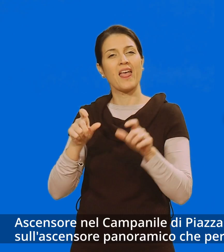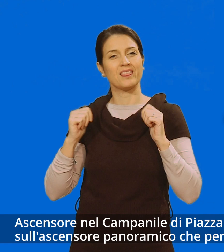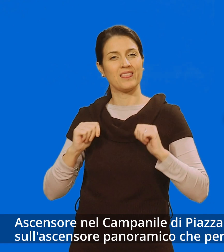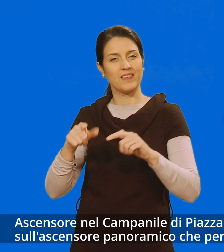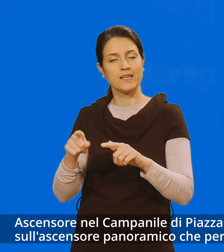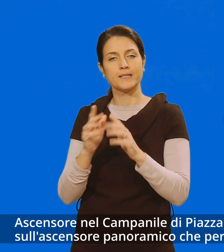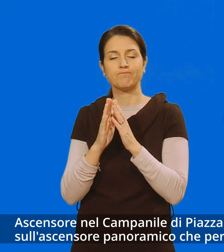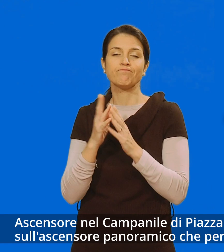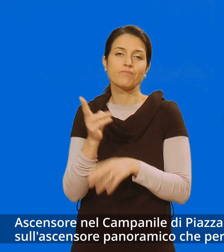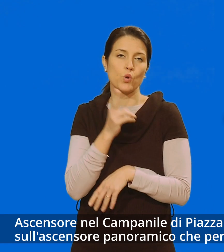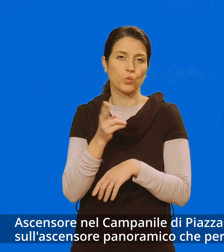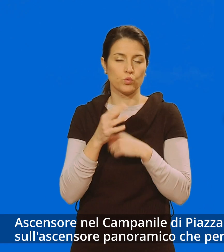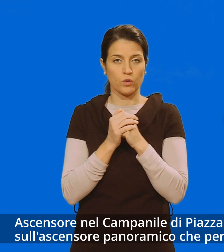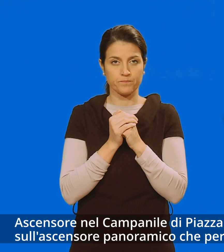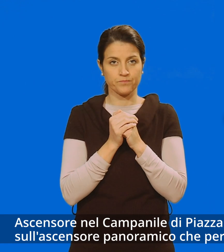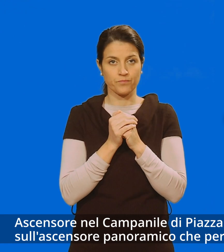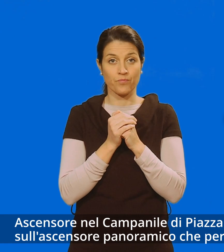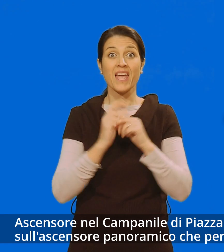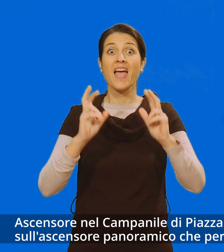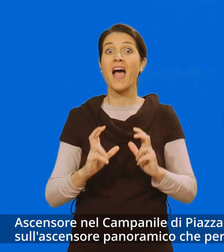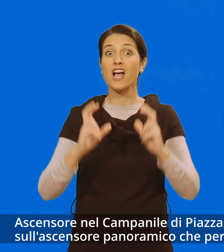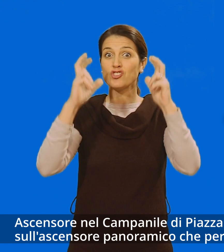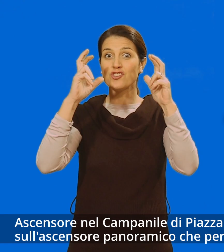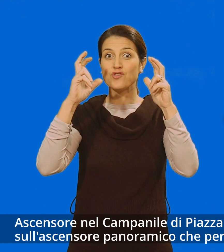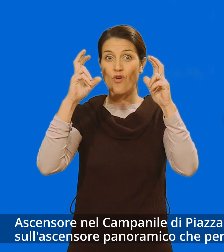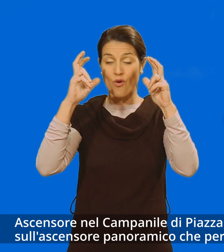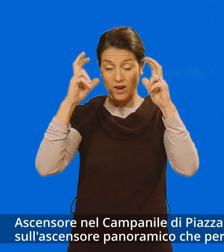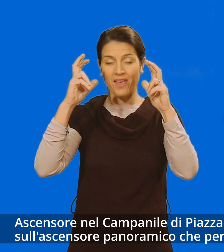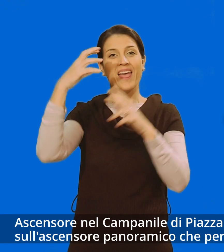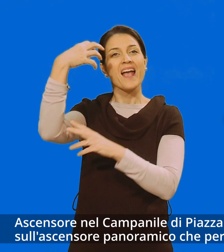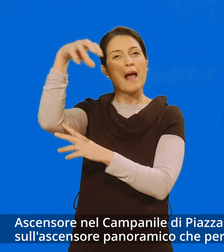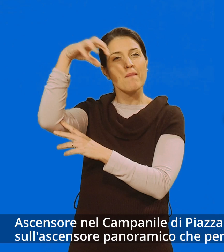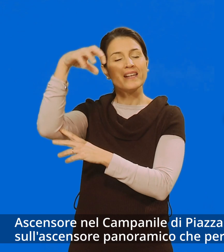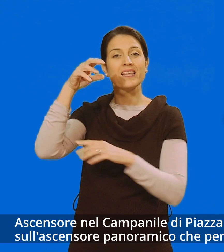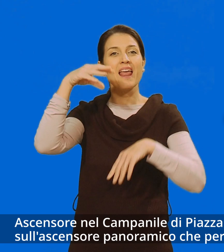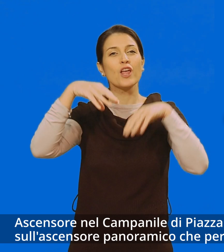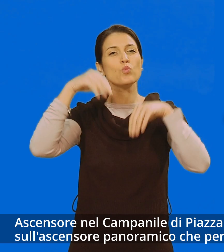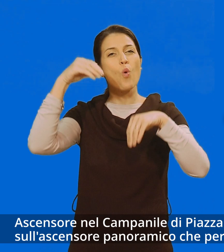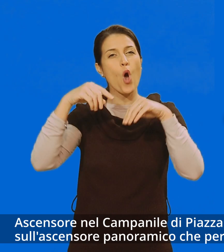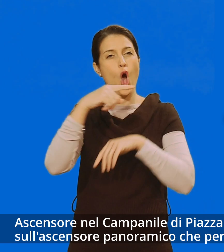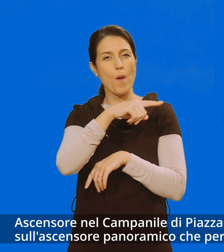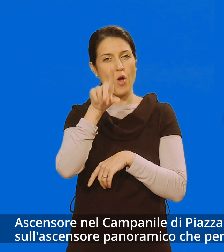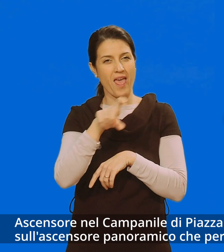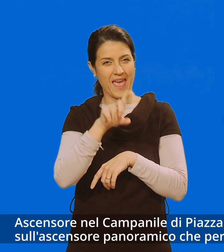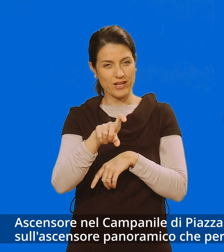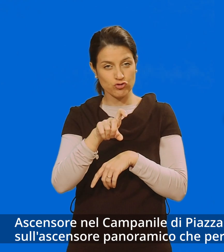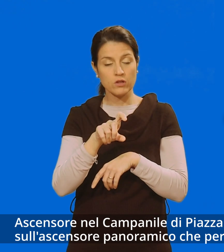ascensore nel campanile di piazza duomo al via le visite ascensore panoramico che permetteranno